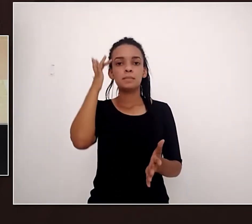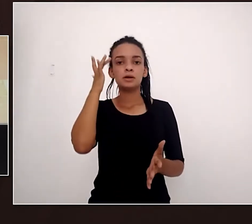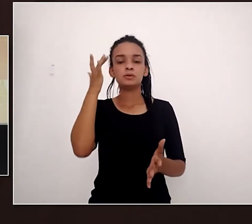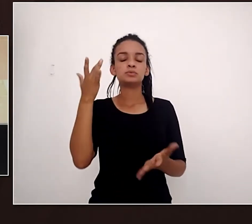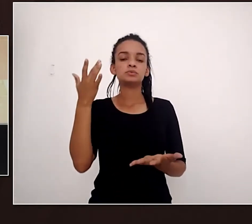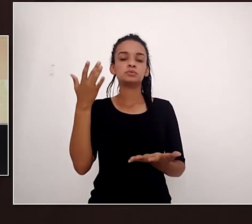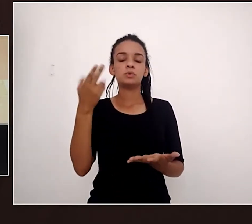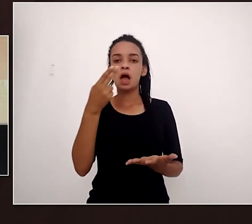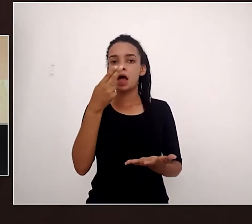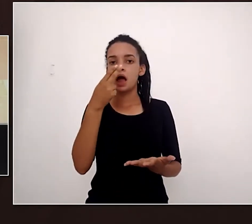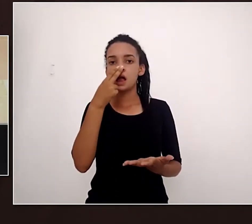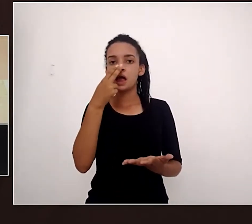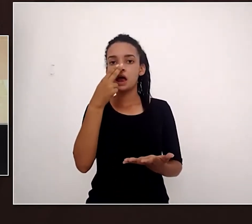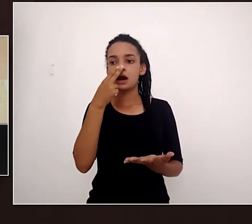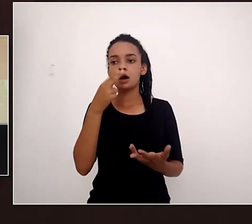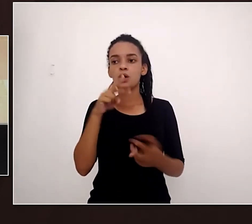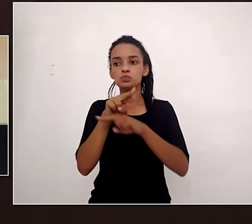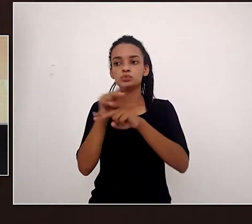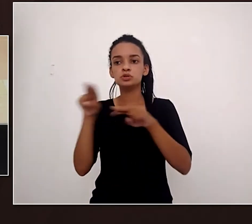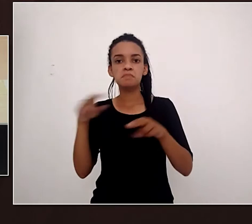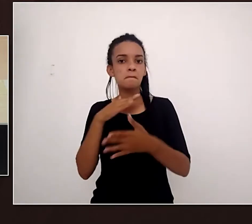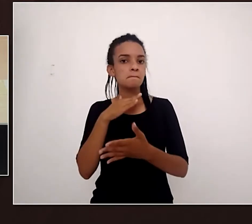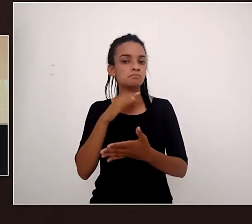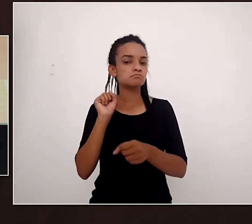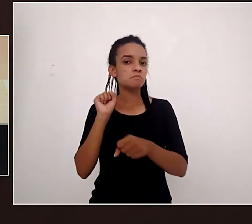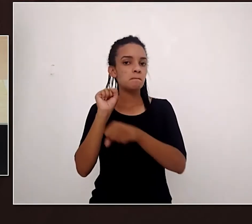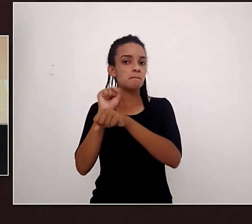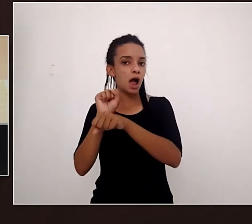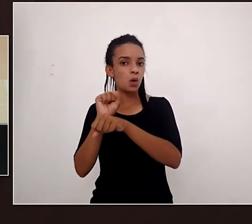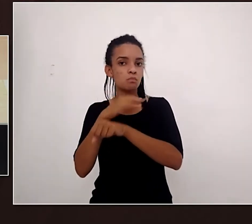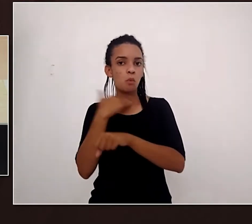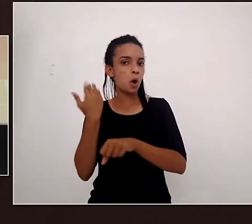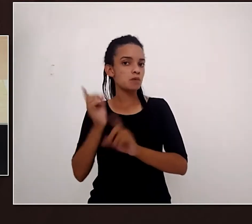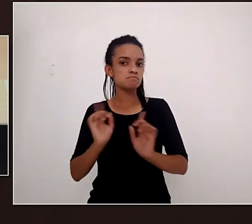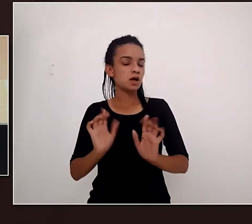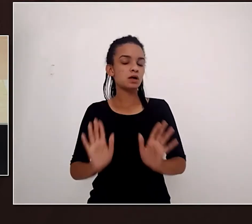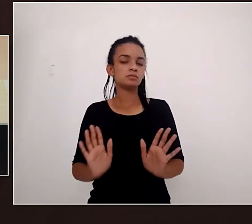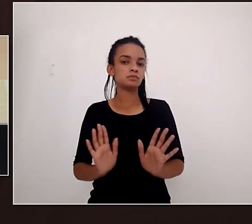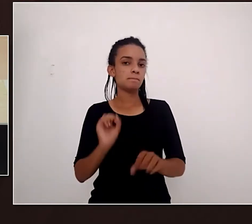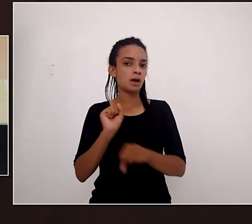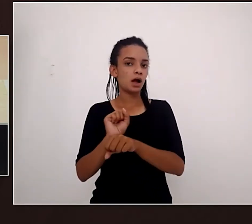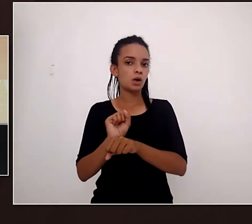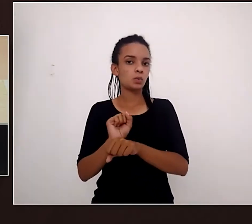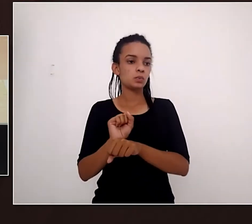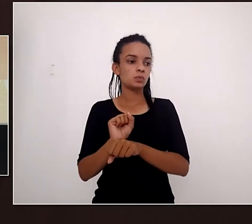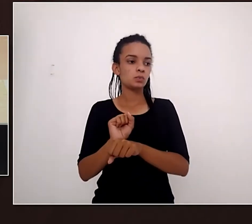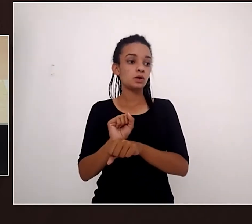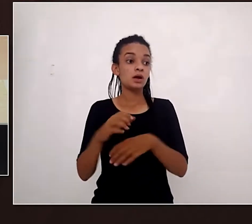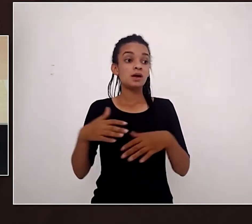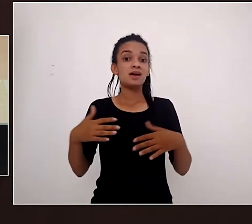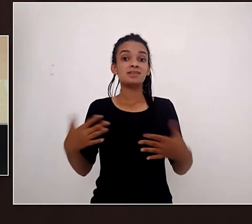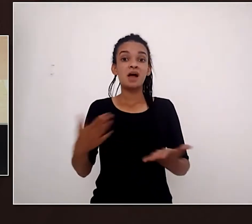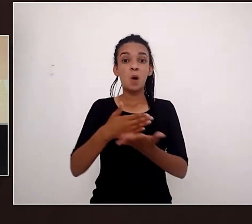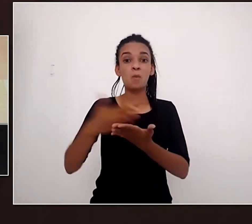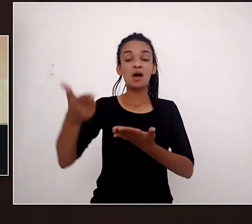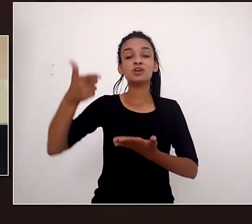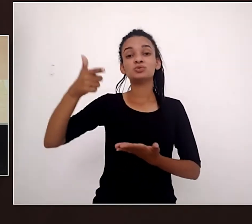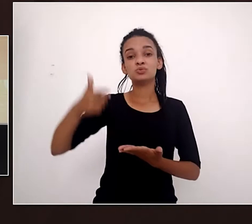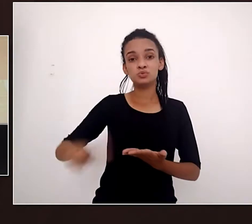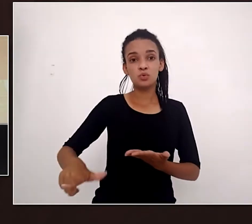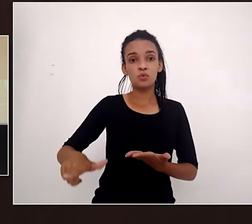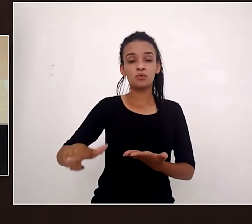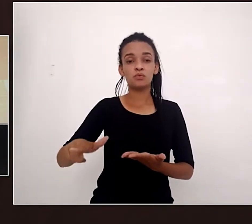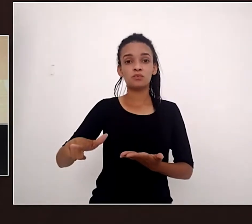cessou até irá recomeçar no reinado de Domiciano, que nós vamos falar daqui a pouco.